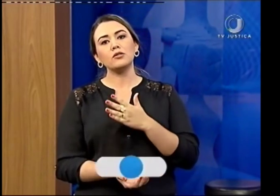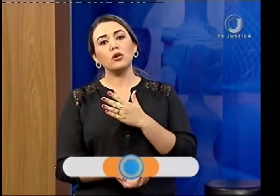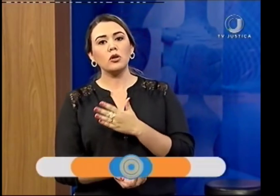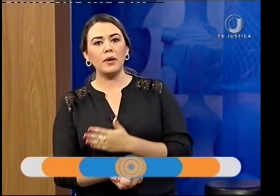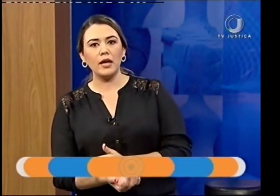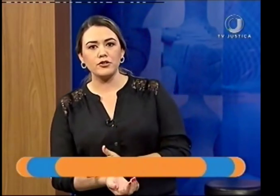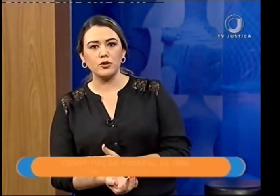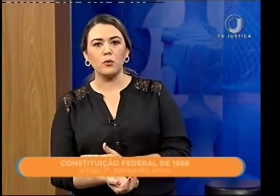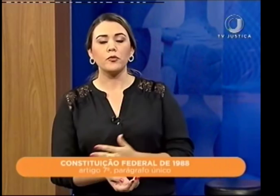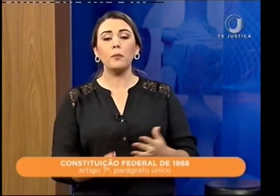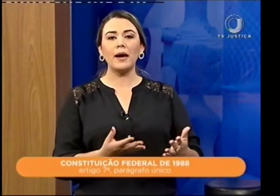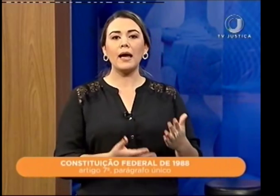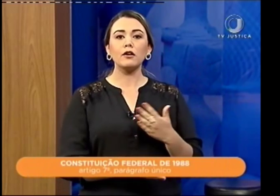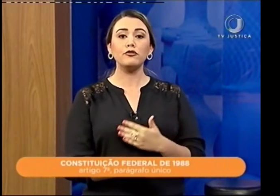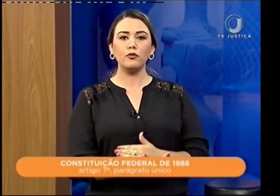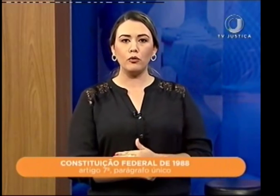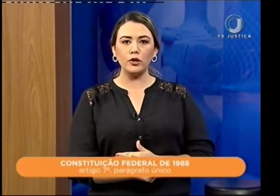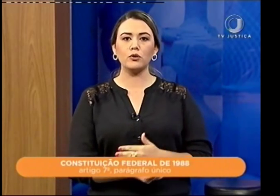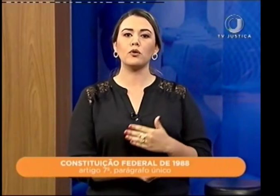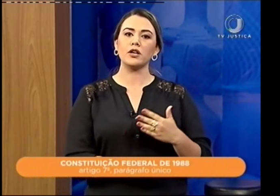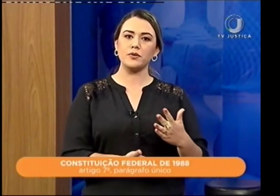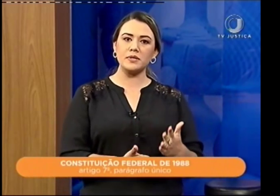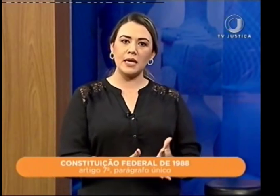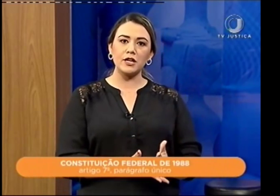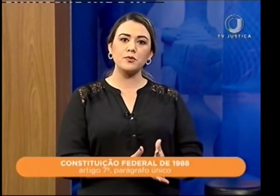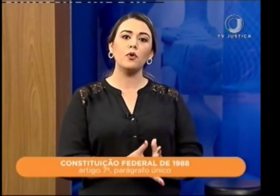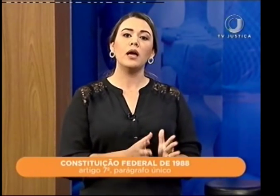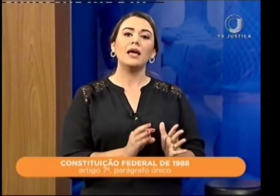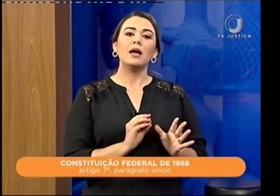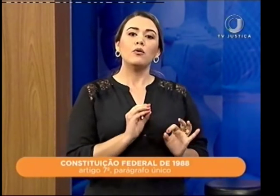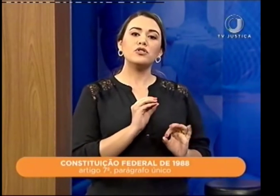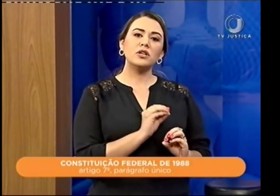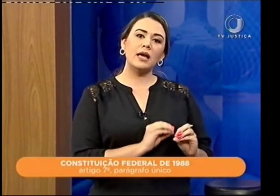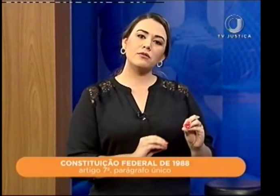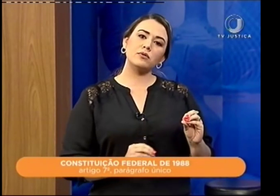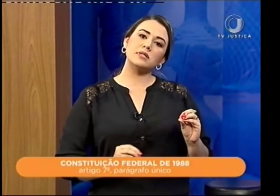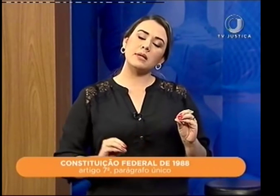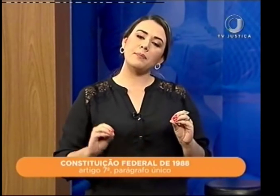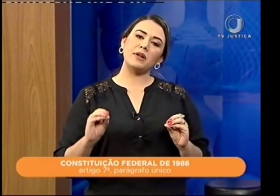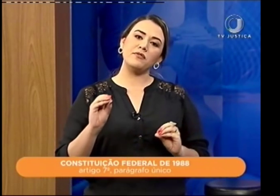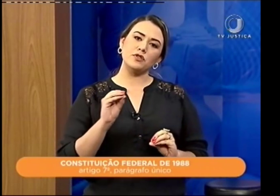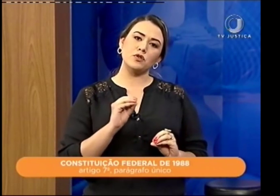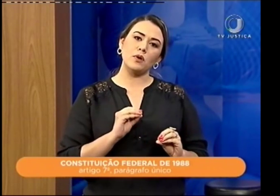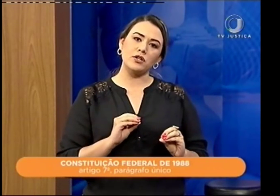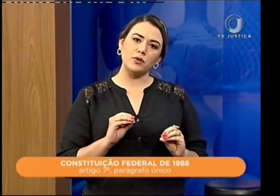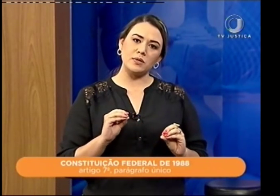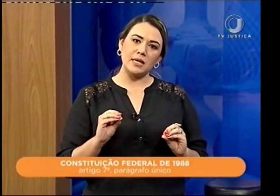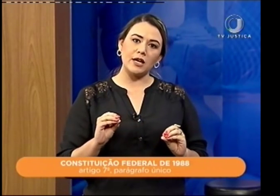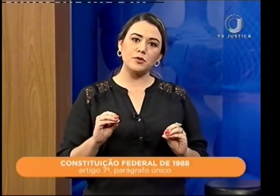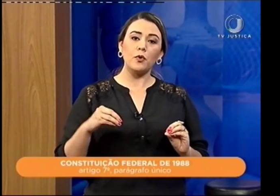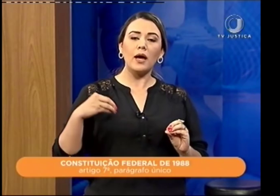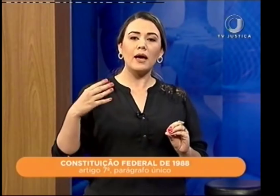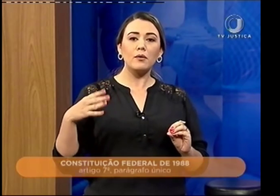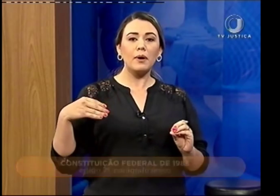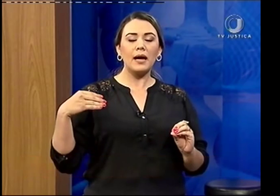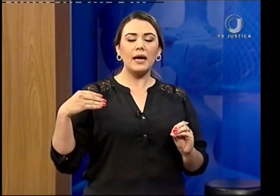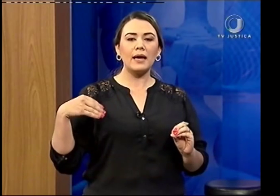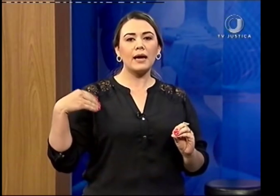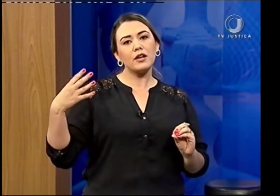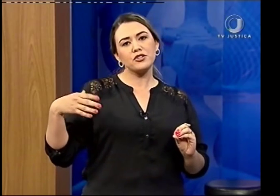trabalhador doméstico. No parágrafo único do artigo 7º, os direitos previstos no artigo 7º eram